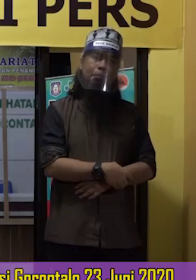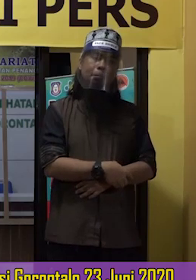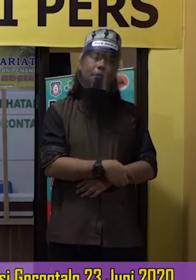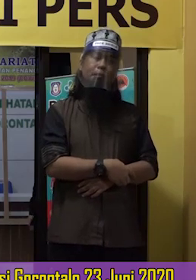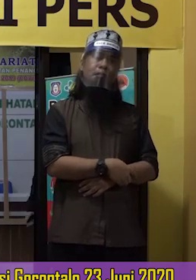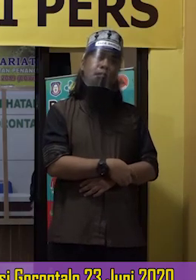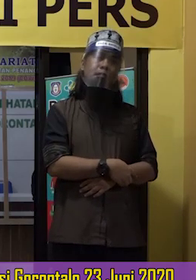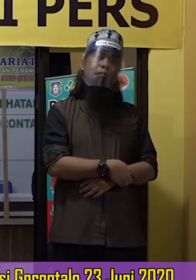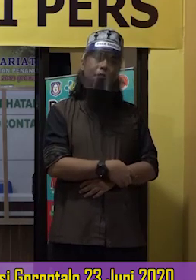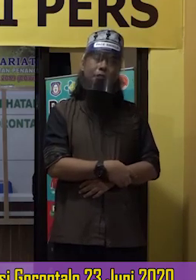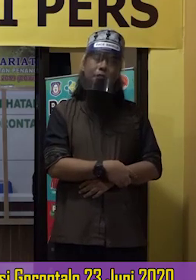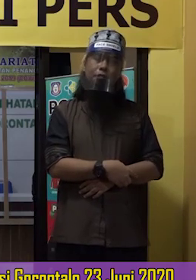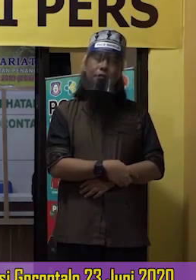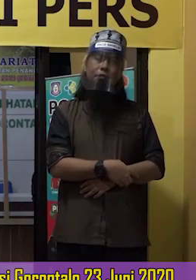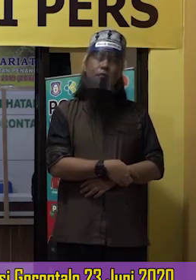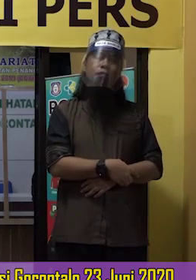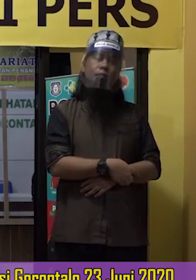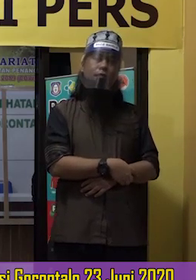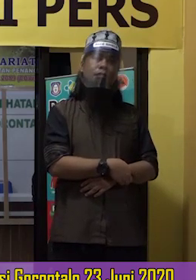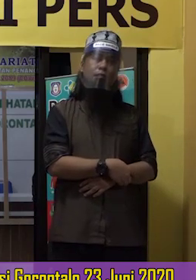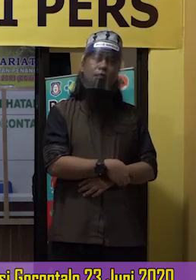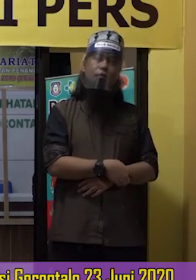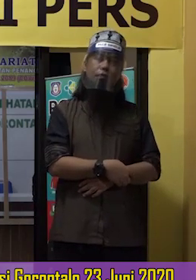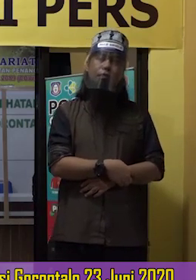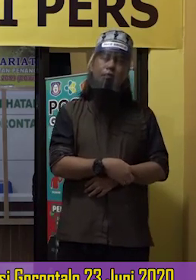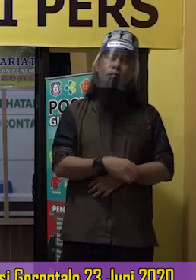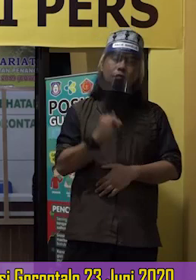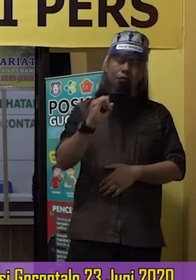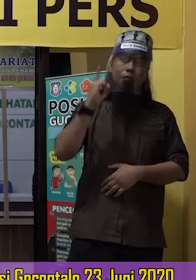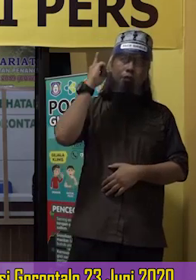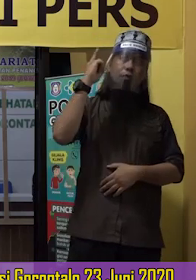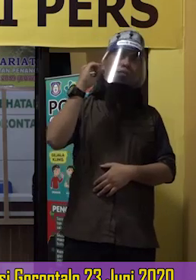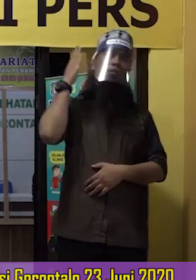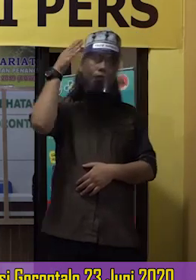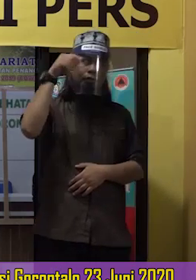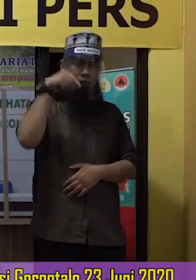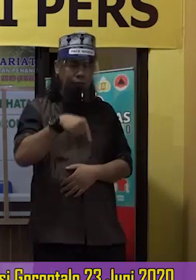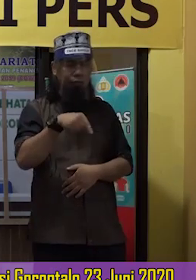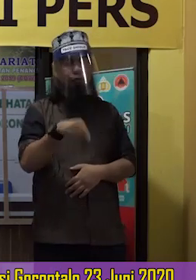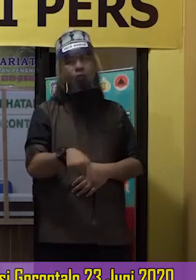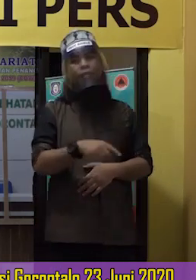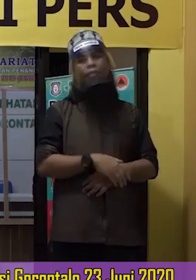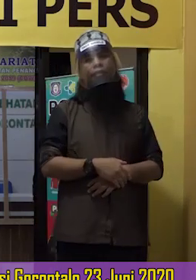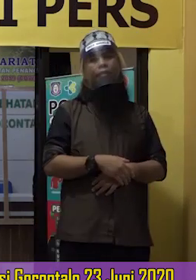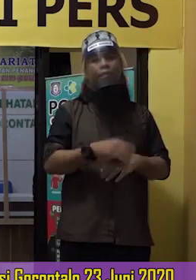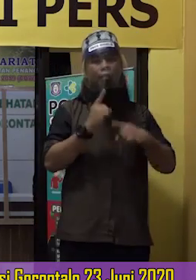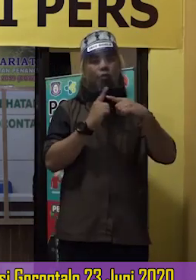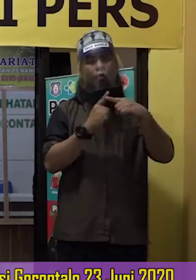Sebagai keterangan, sampai dengan hari ini yang positif